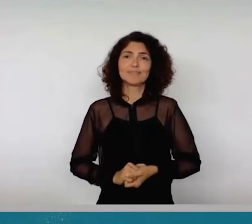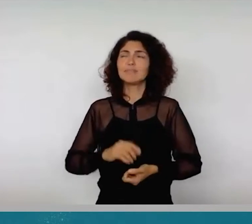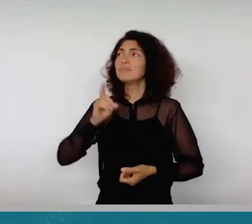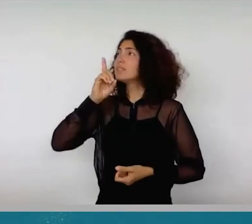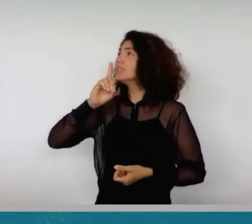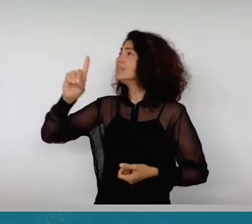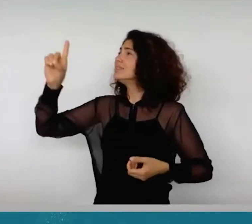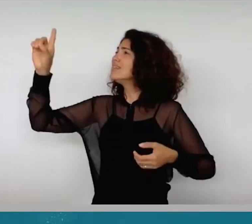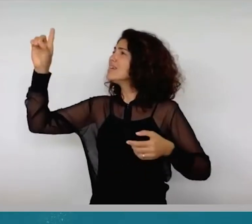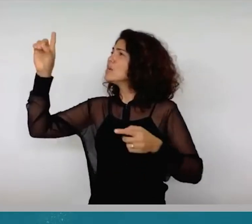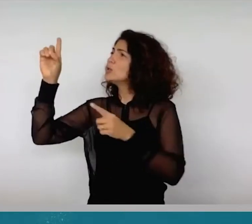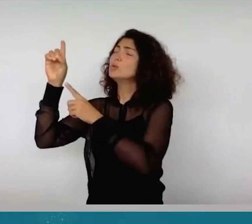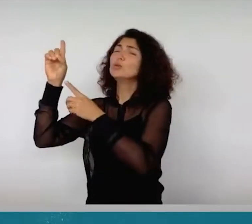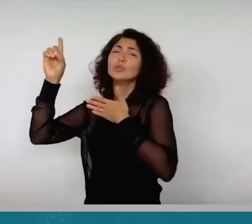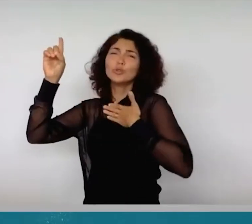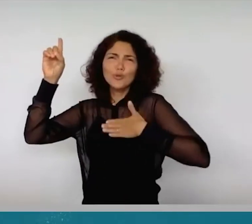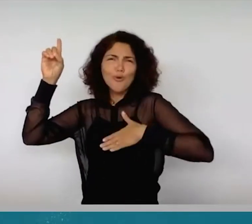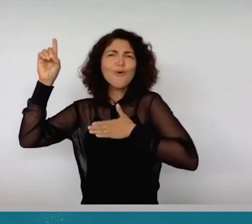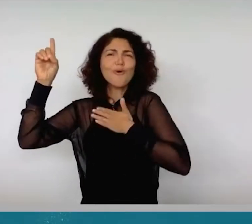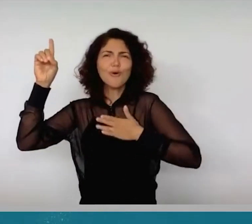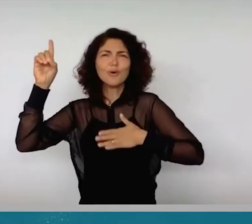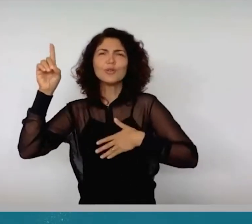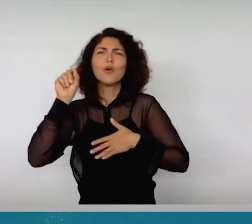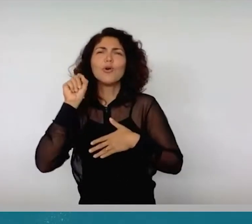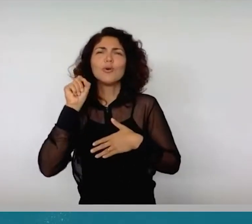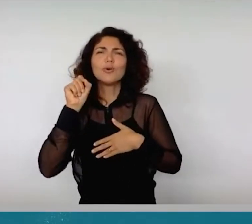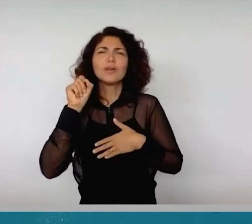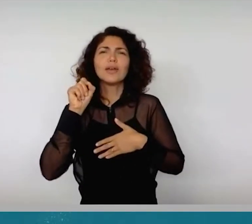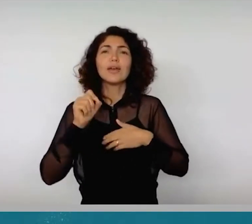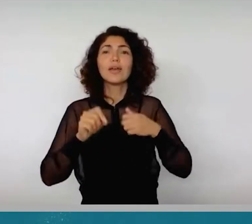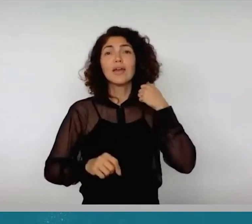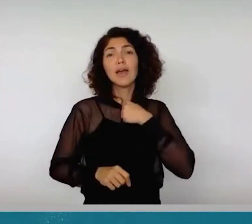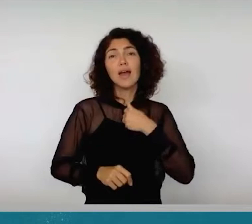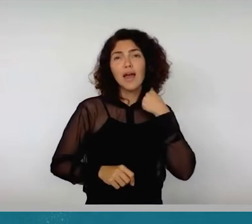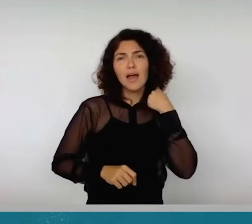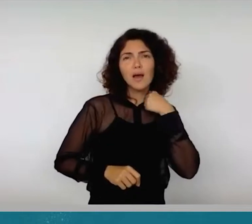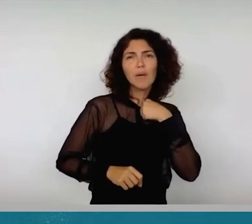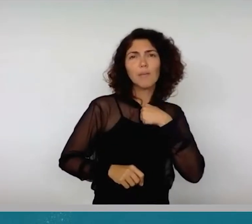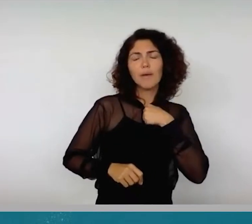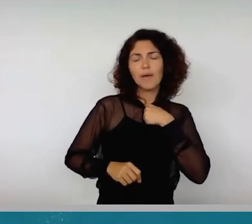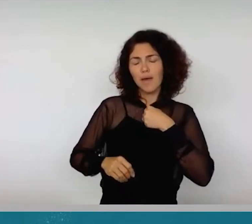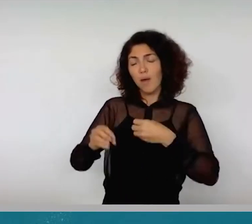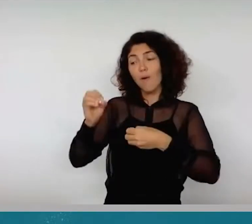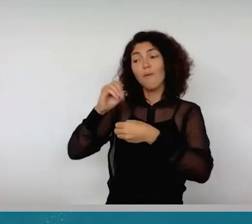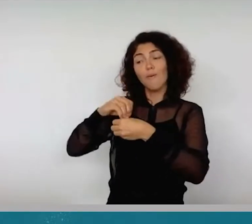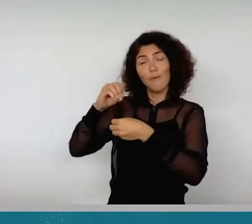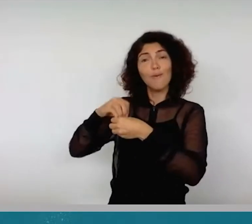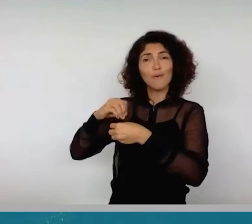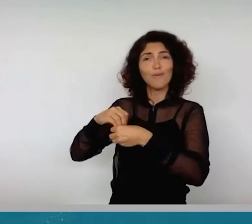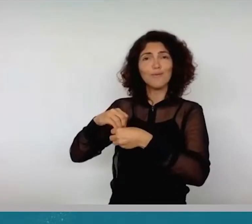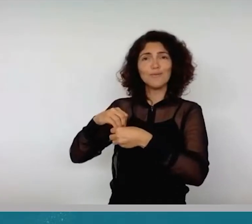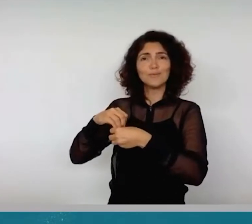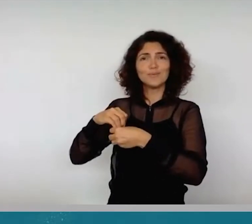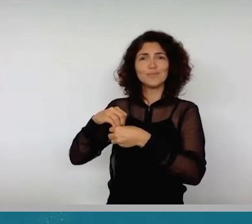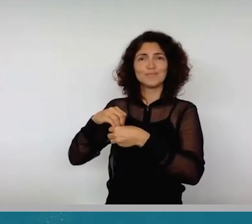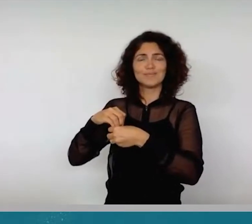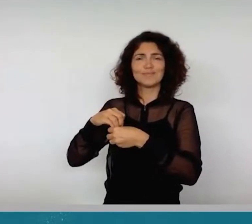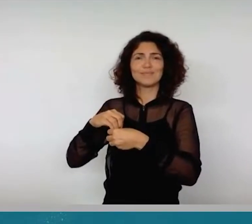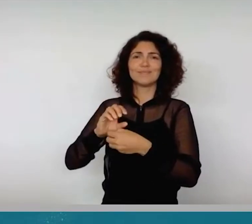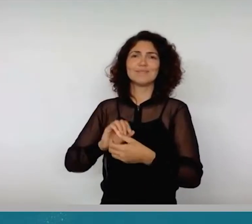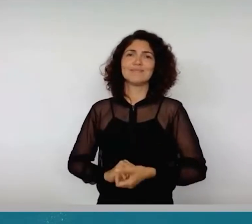considerasse Abel, o próximo, como a si mesmo, ele iria ficar contente. Puxa,